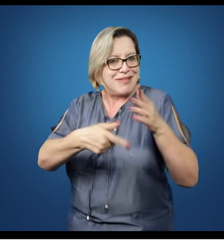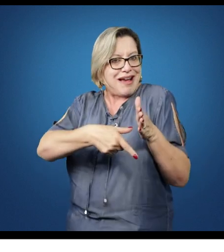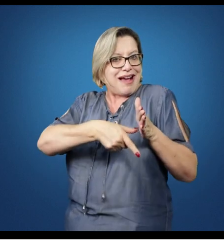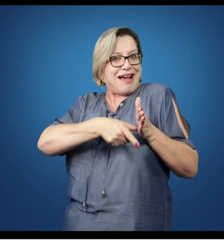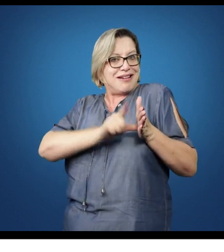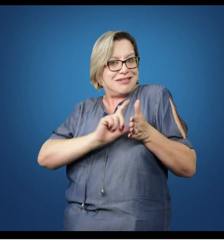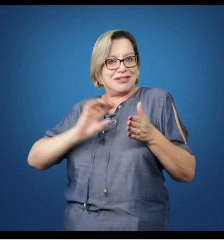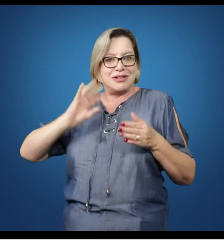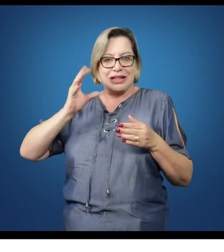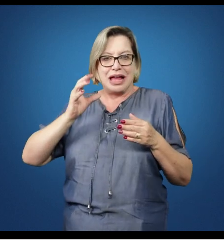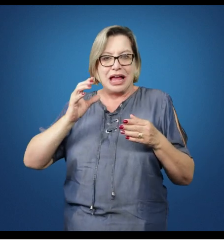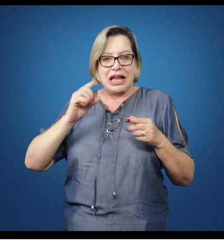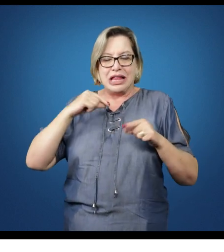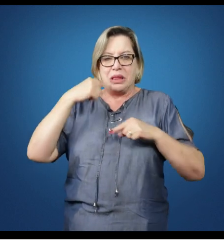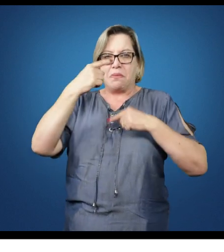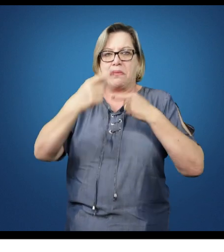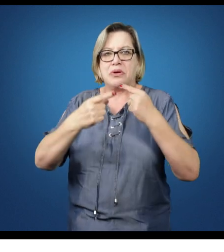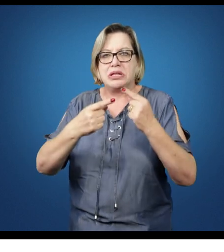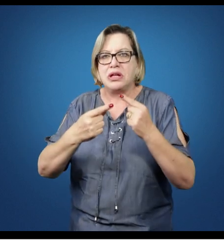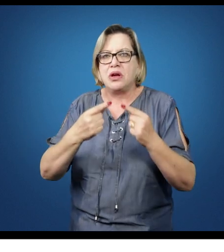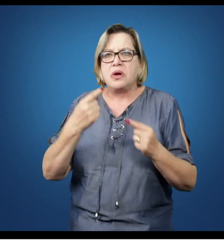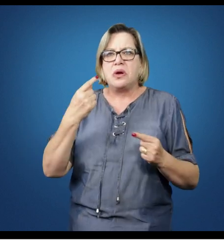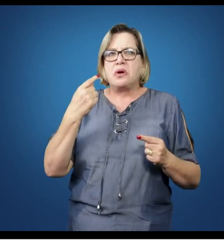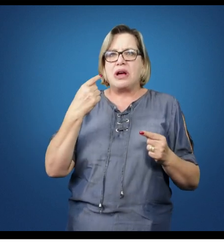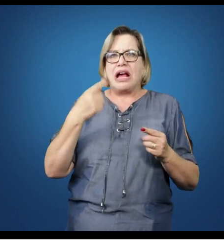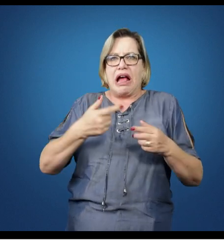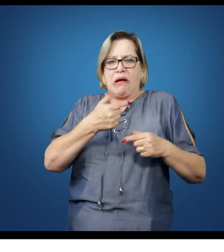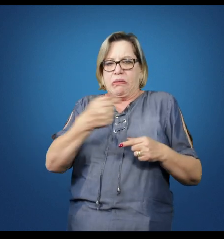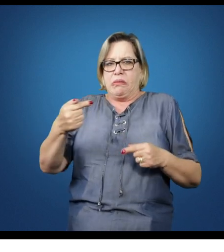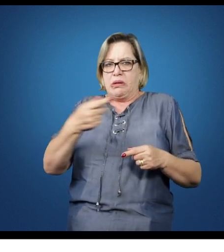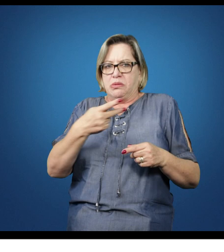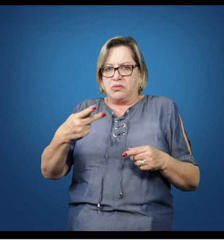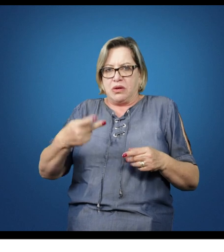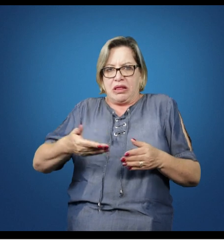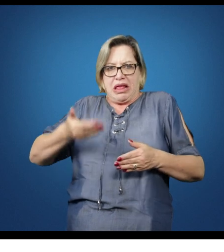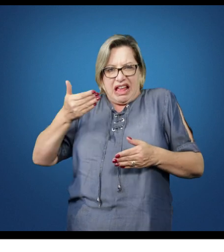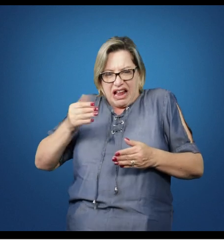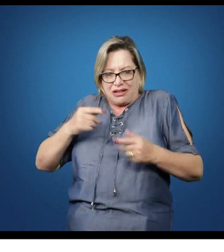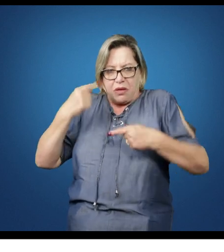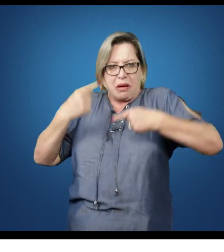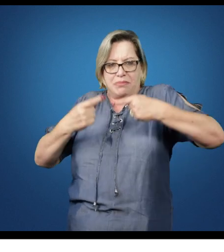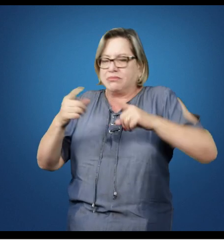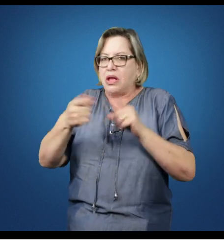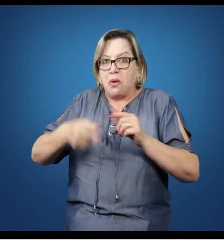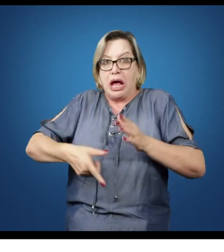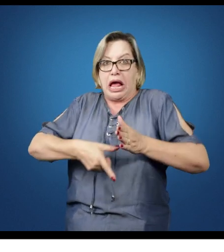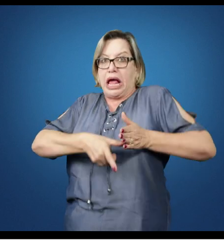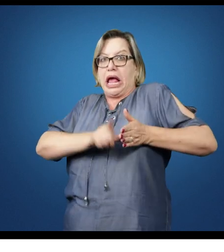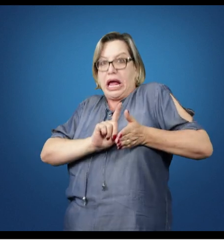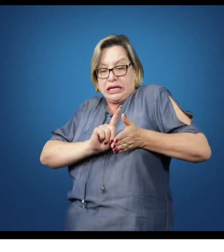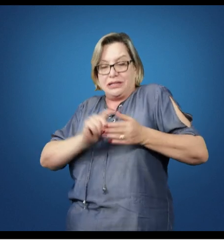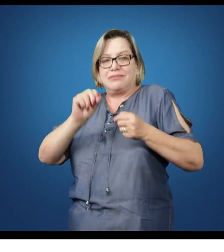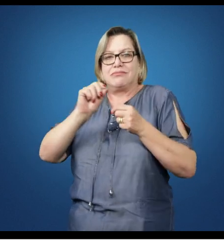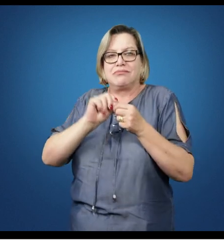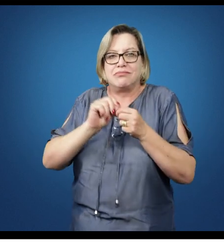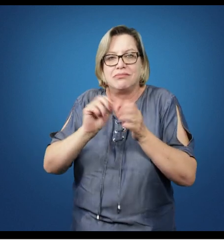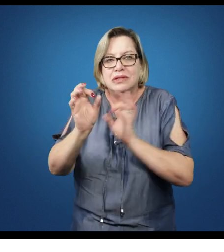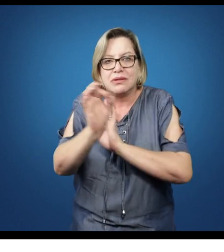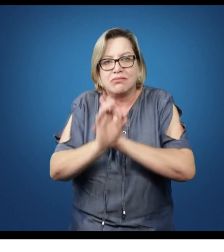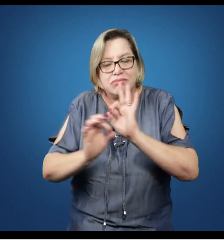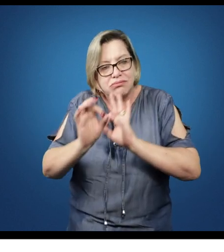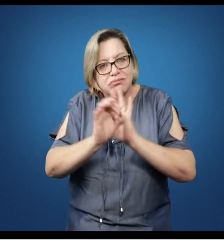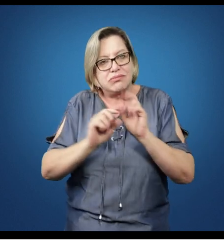ocorra não adianta a gente querer fazer isso uma ou duas semanas antes do evento nós temos que cada vez mais antecipar as